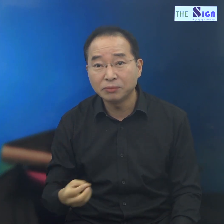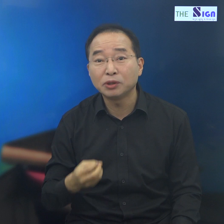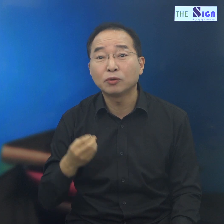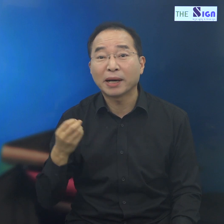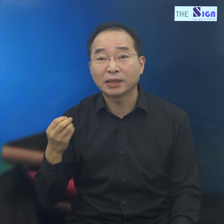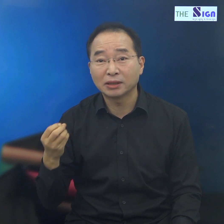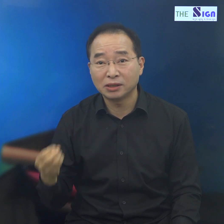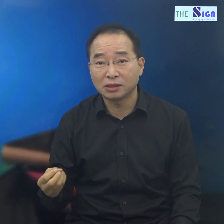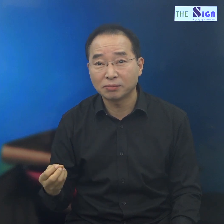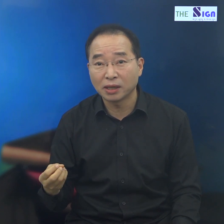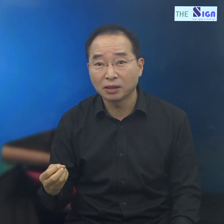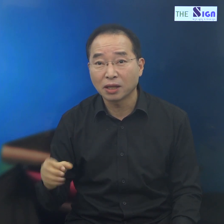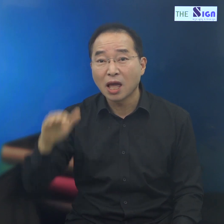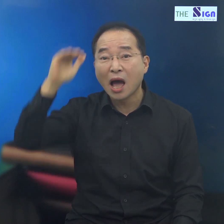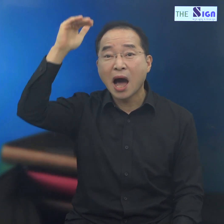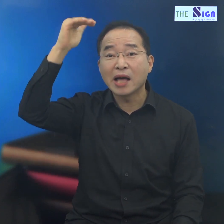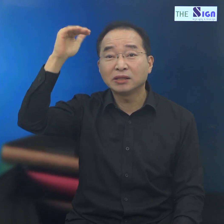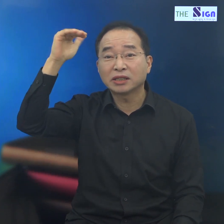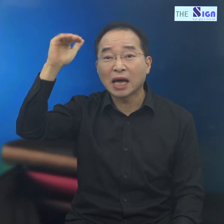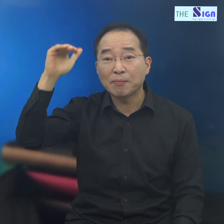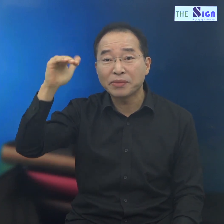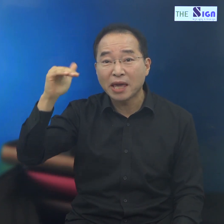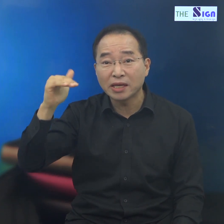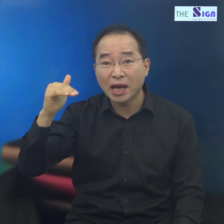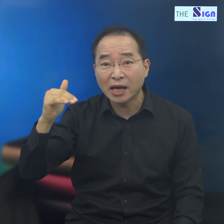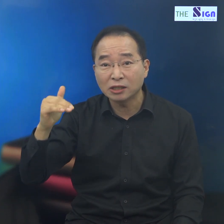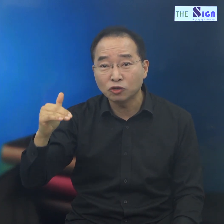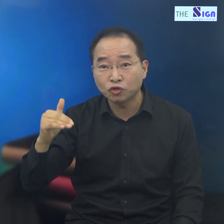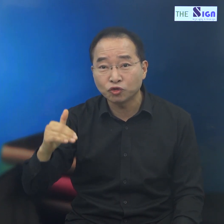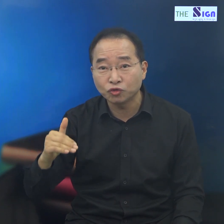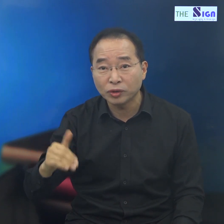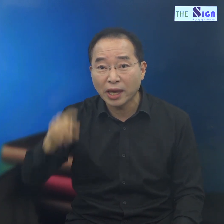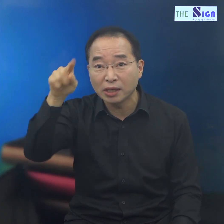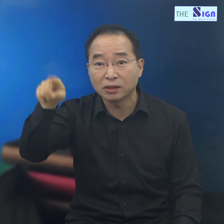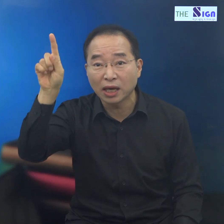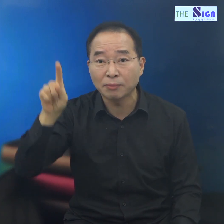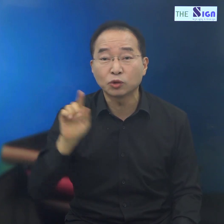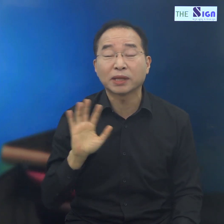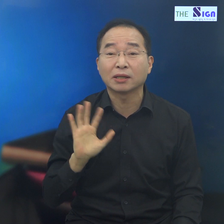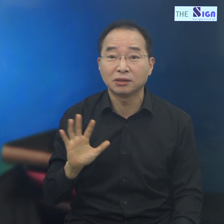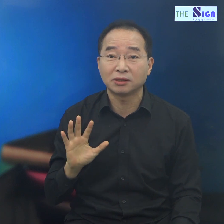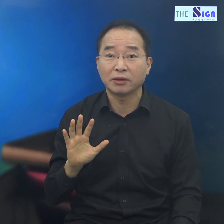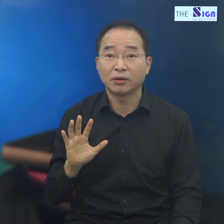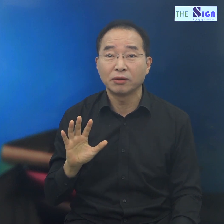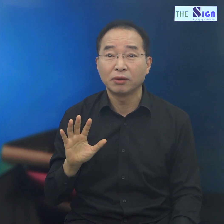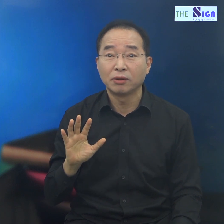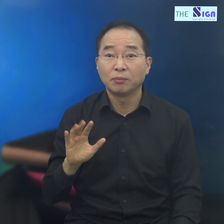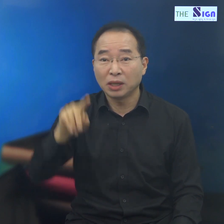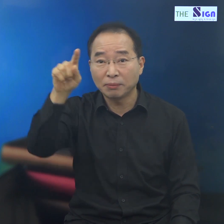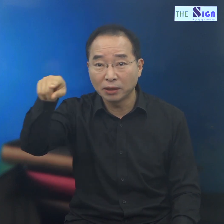의미로 받아들이지만은, 한참 얘기하는 중에 이렇게 하면 좀 다른 뜻이 돼요. 뭐냐면